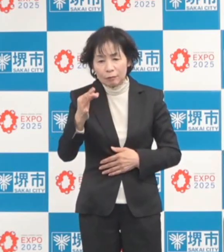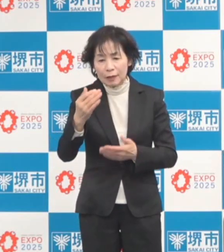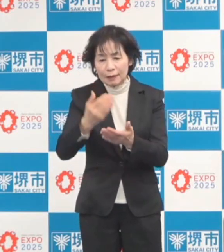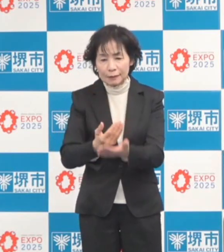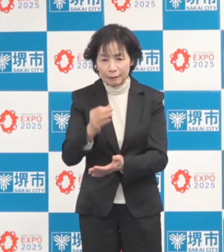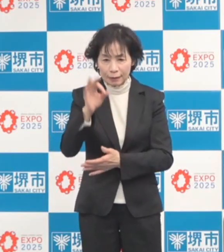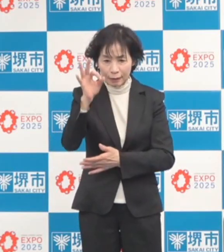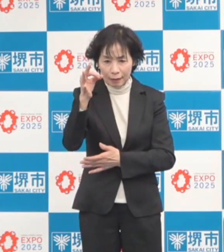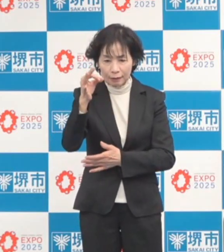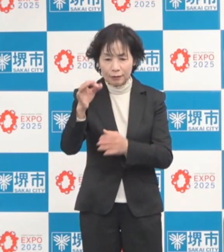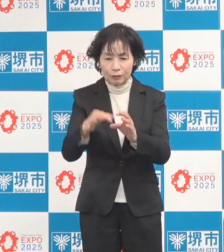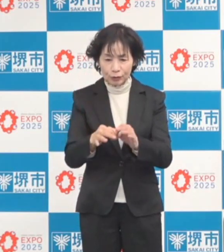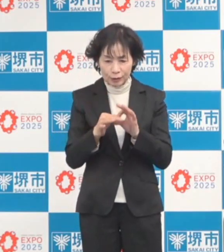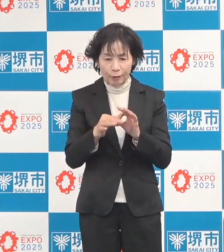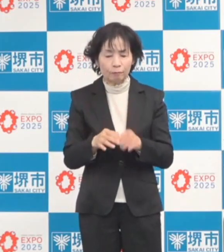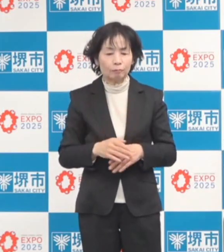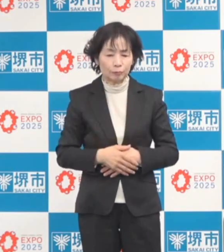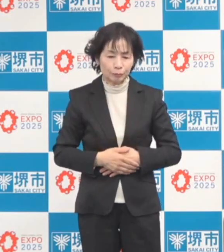についてです。